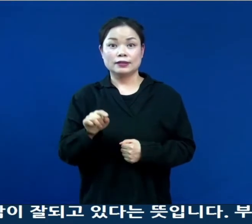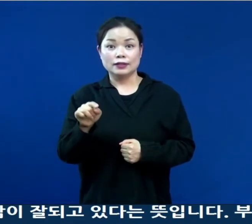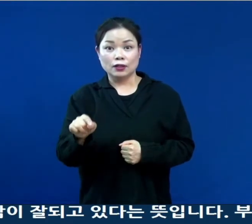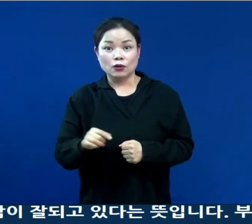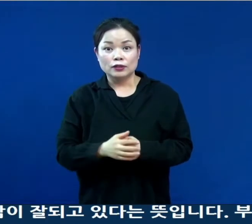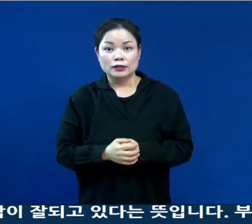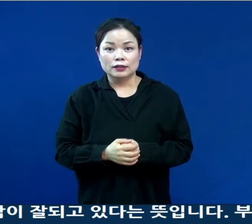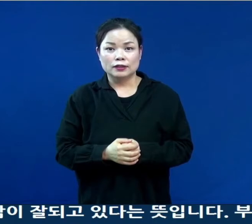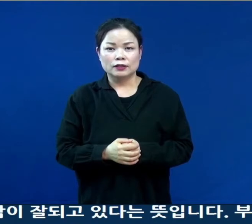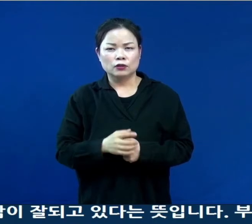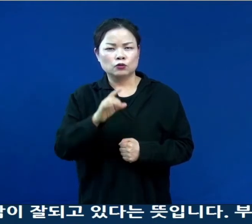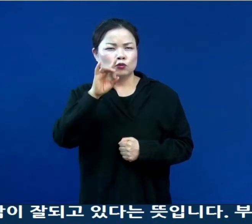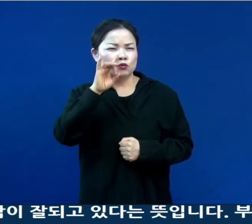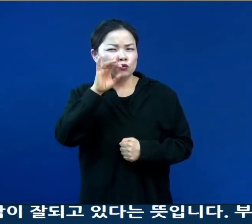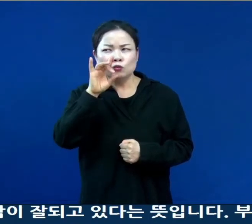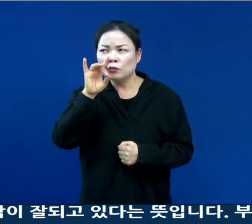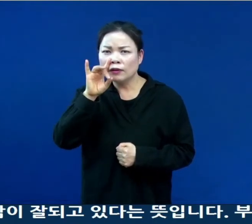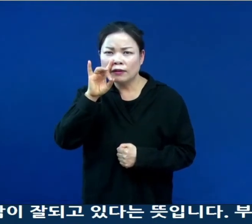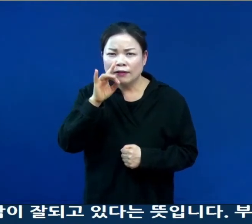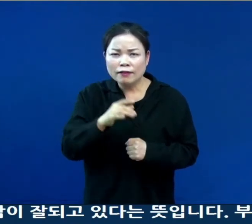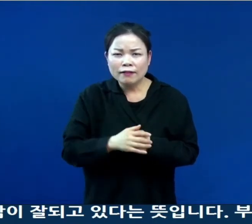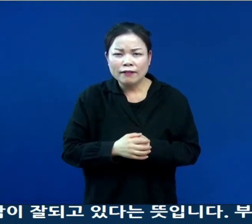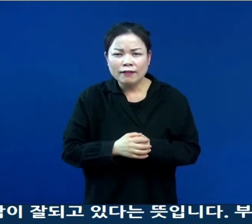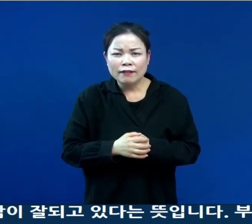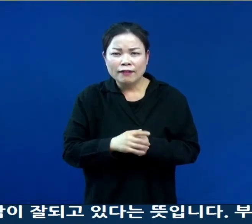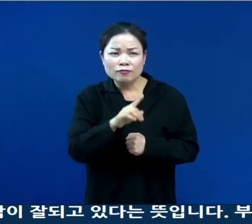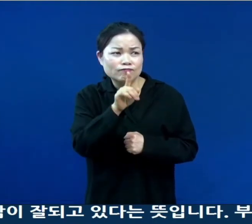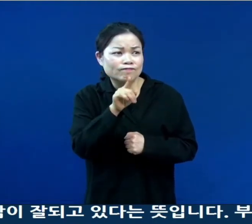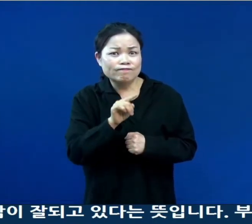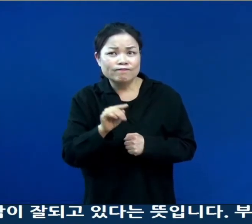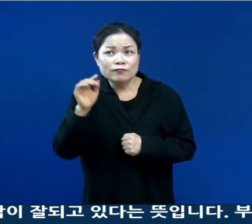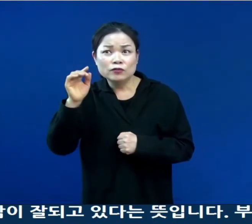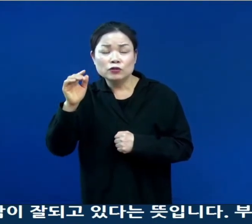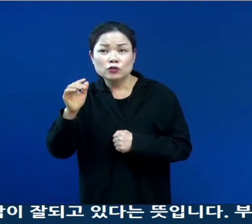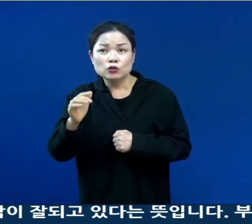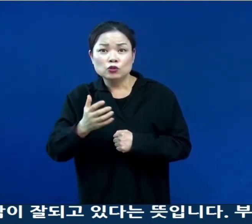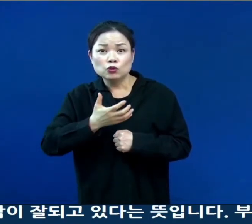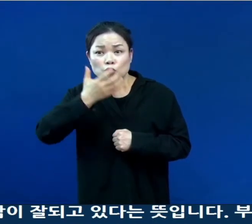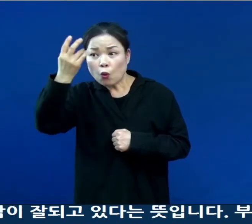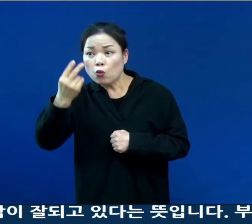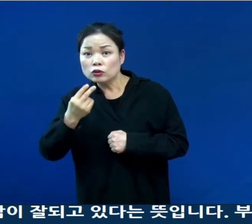이것이 궁금한 대목입니다. 요셉이 하나님이